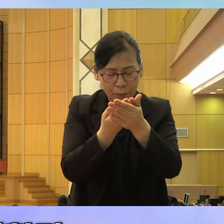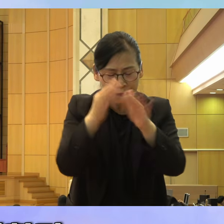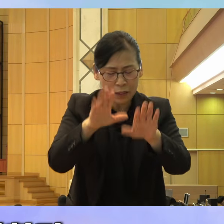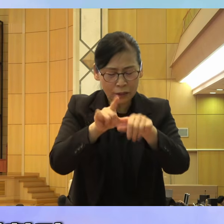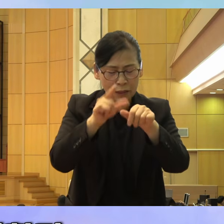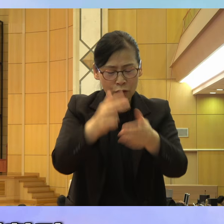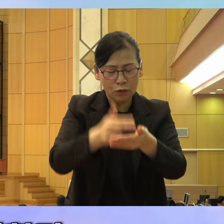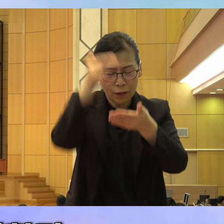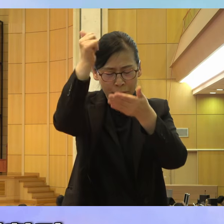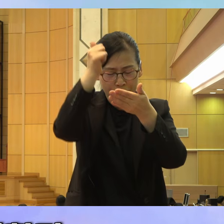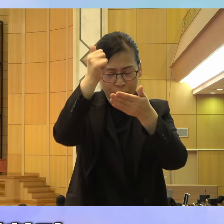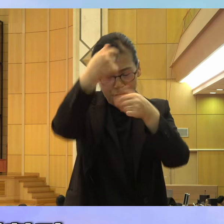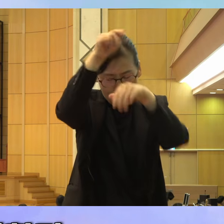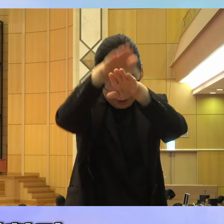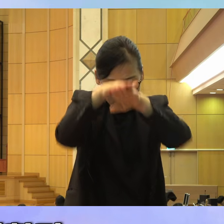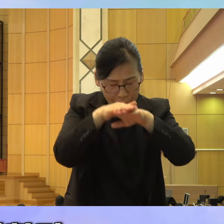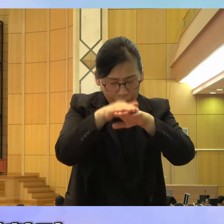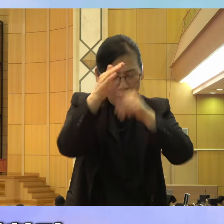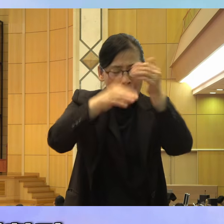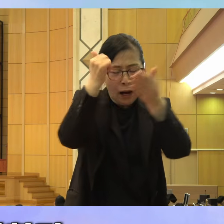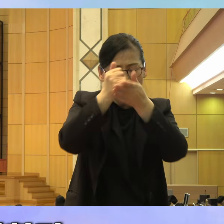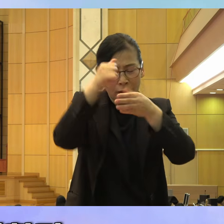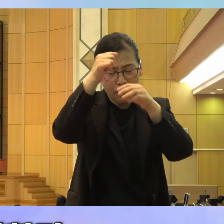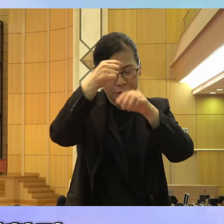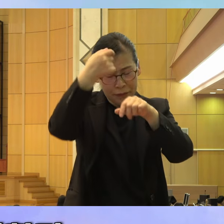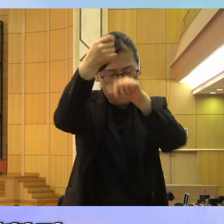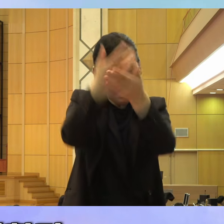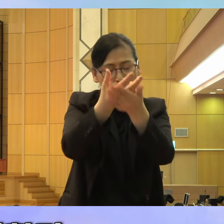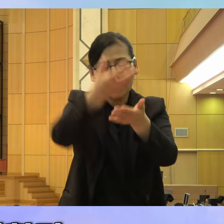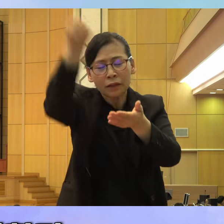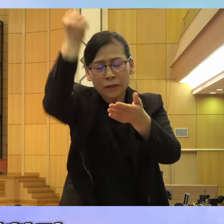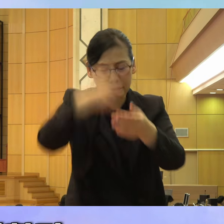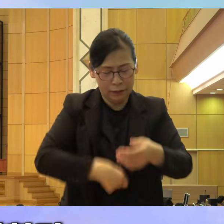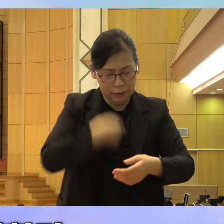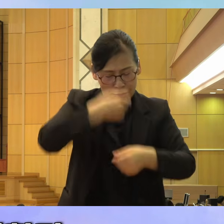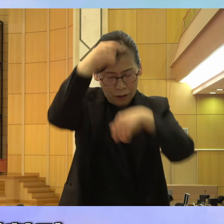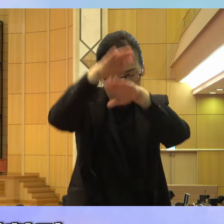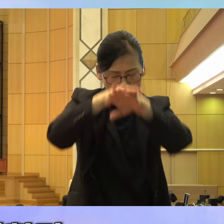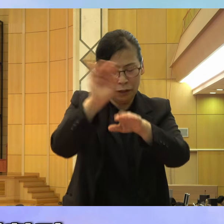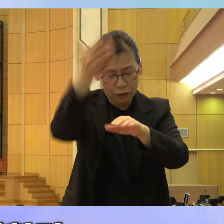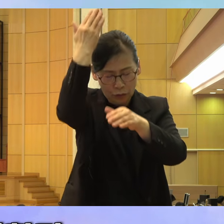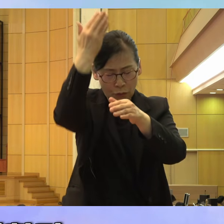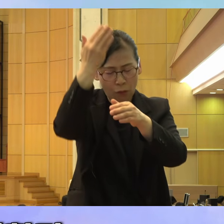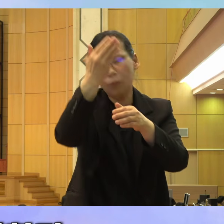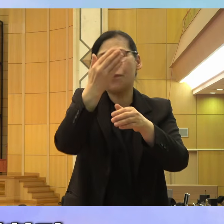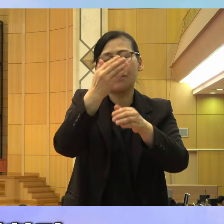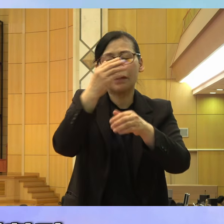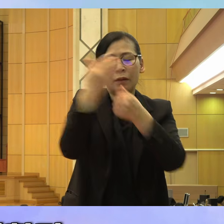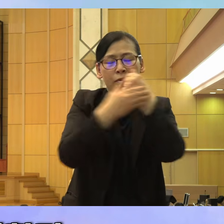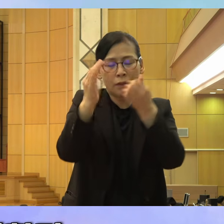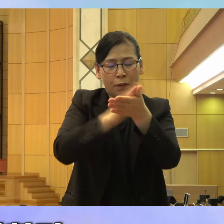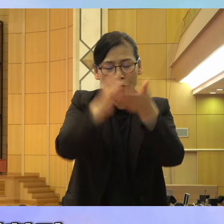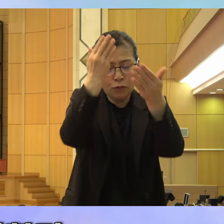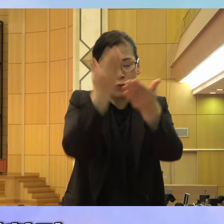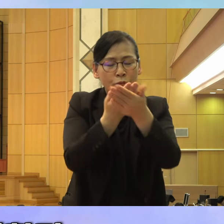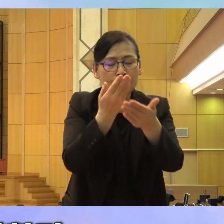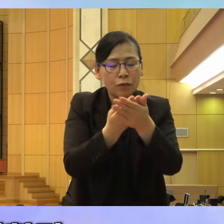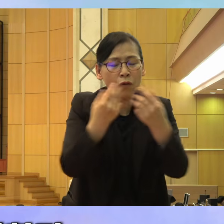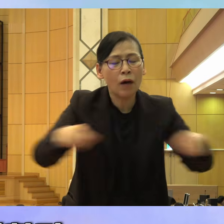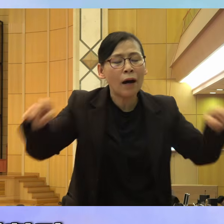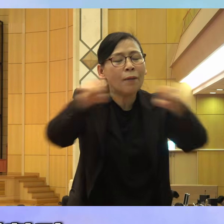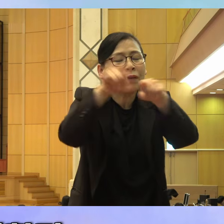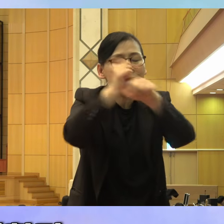시간 주님 앞에 드리는 예배가 하나님께 드려지는 진정한 예배가 되어줄 수 있도록 은혜를 베풀어 주시고